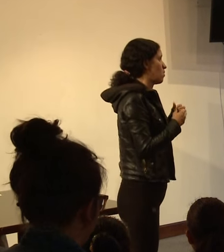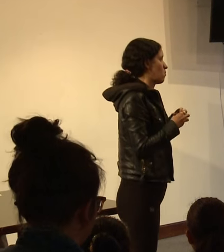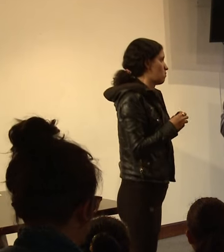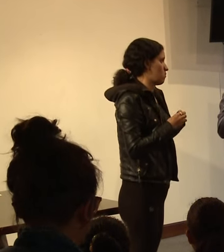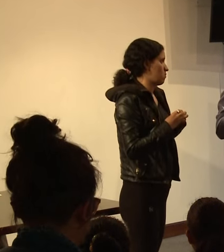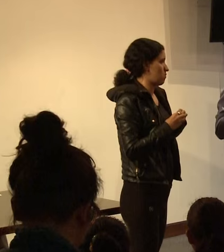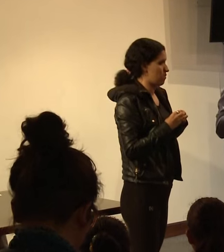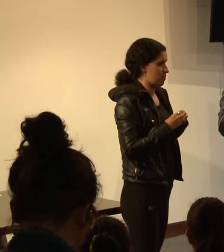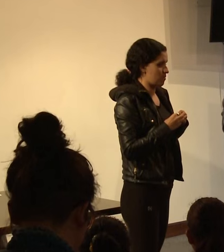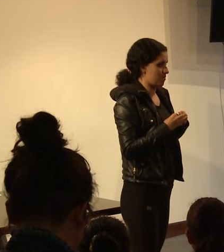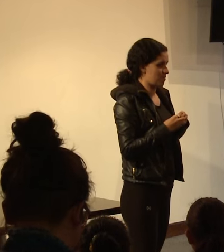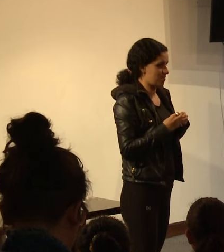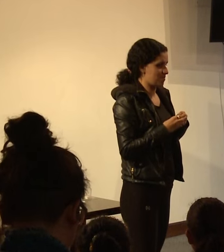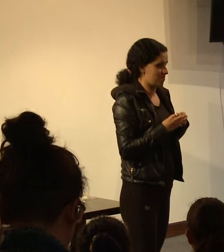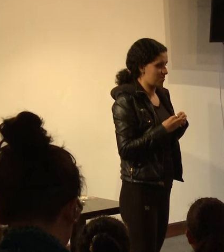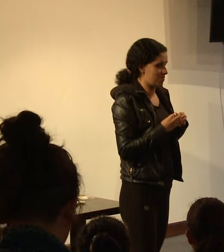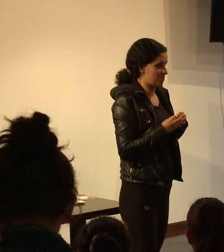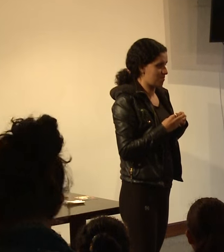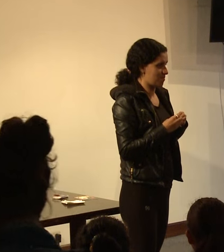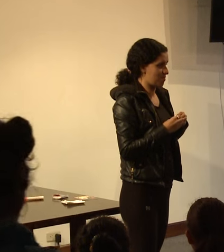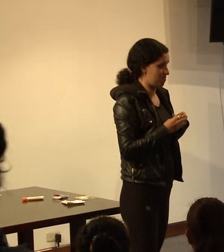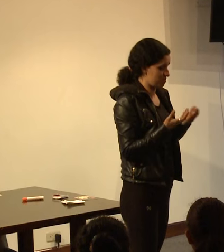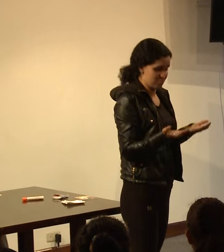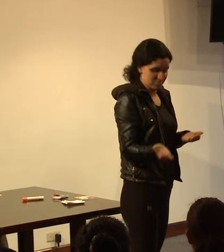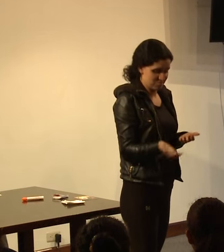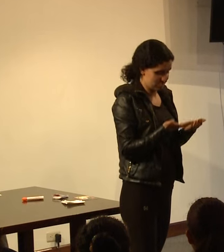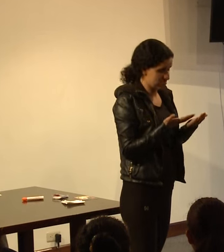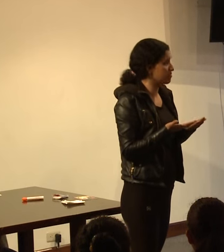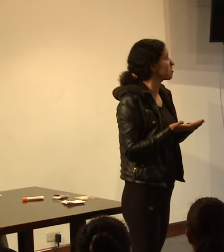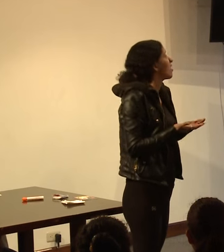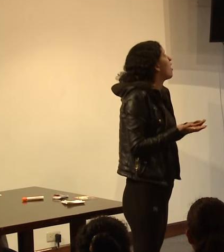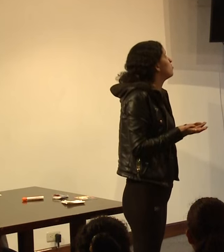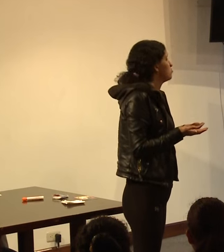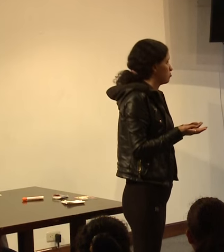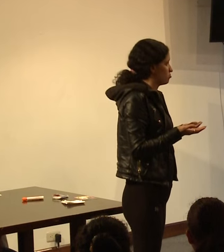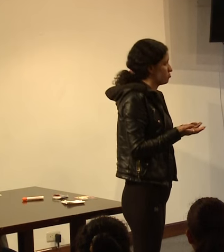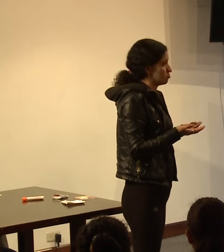pregunta de ¿qué hago, profe, con esto?, ¿qué va a hacer el niño?